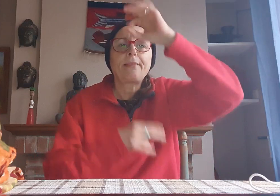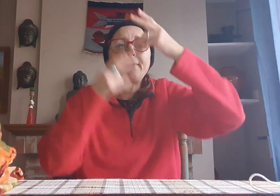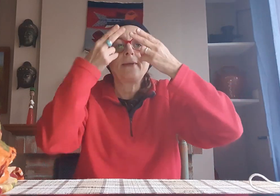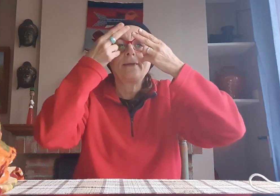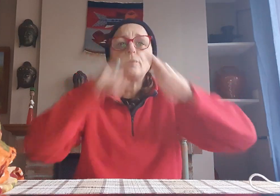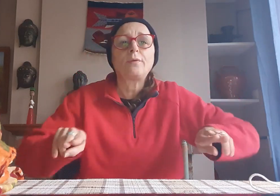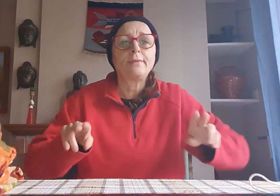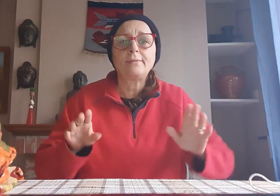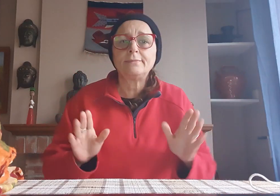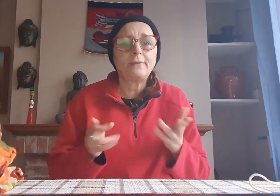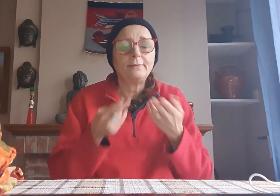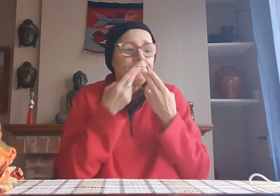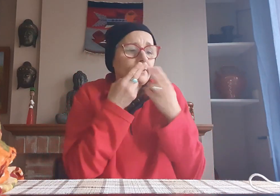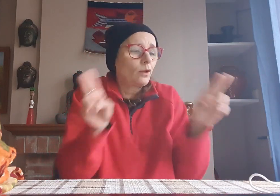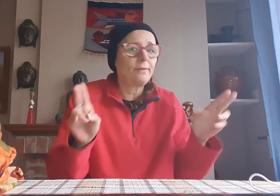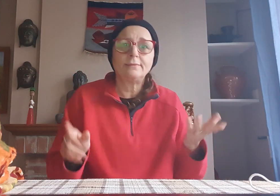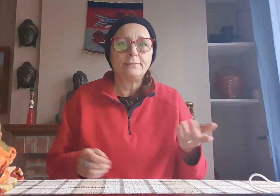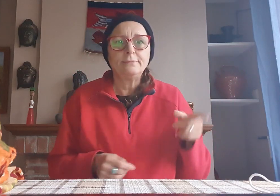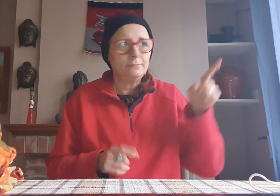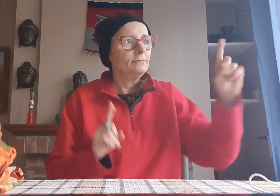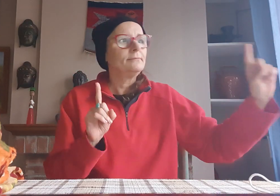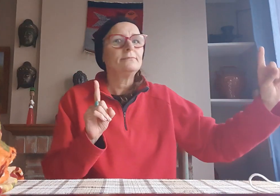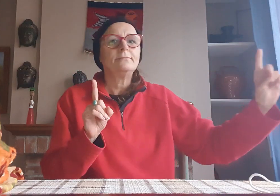Madre mía, las habitaciones también tienen esos ventanales.